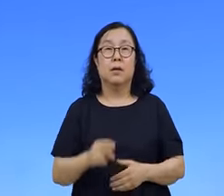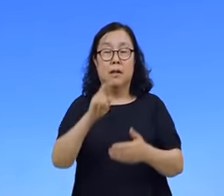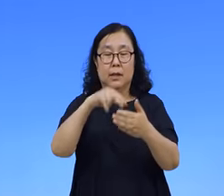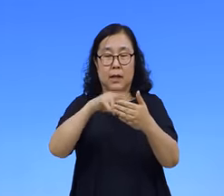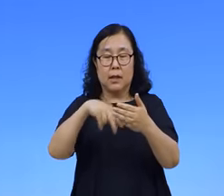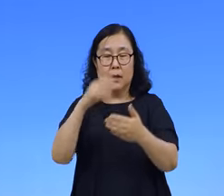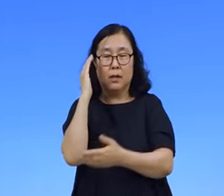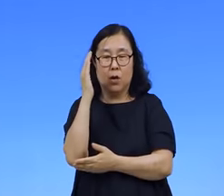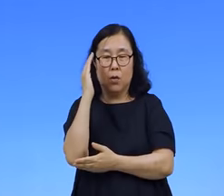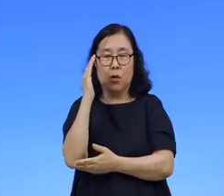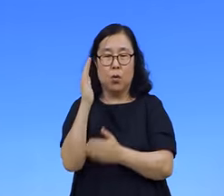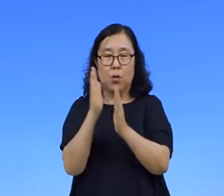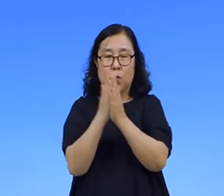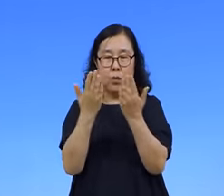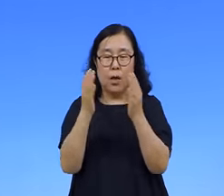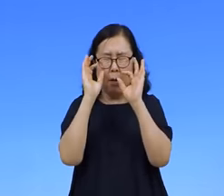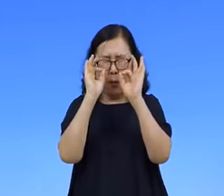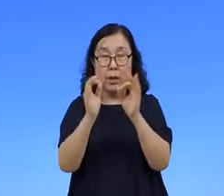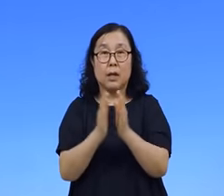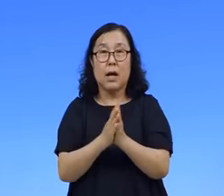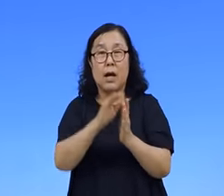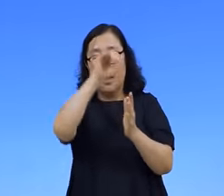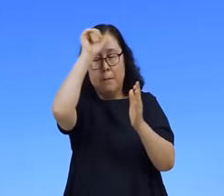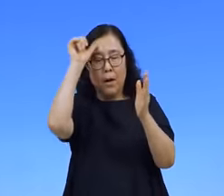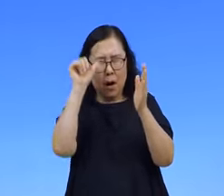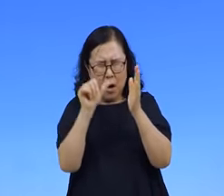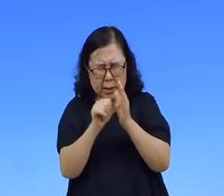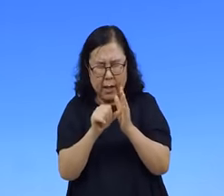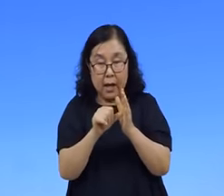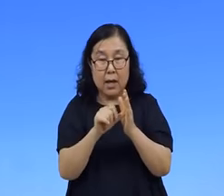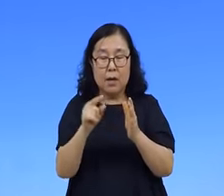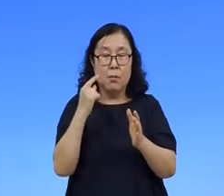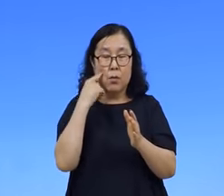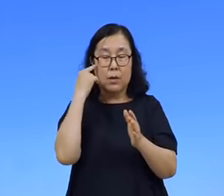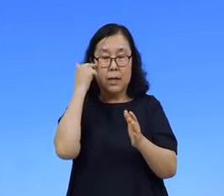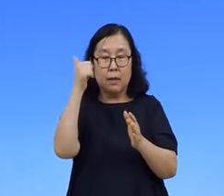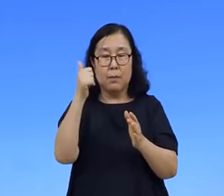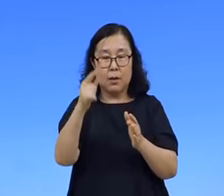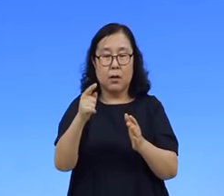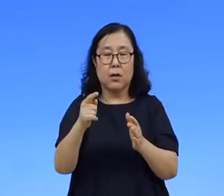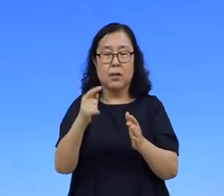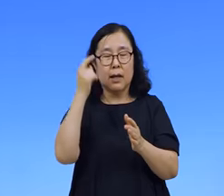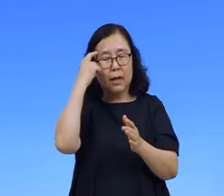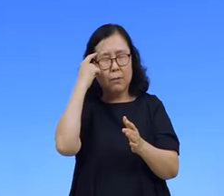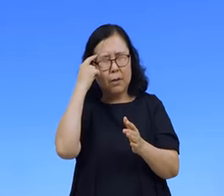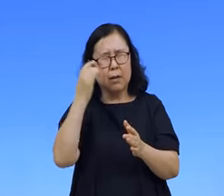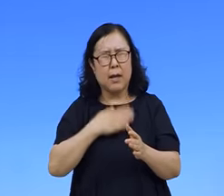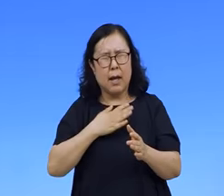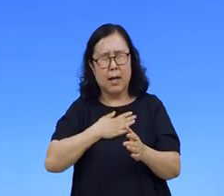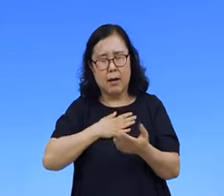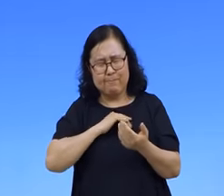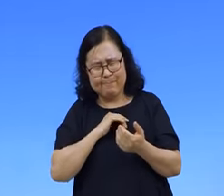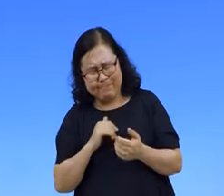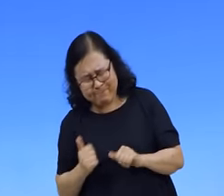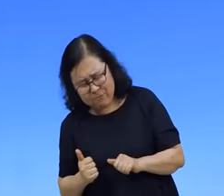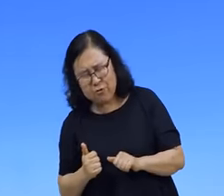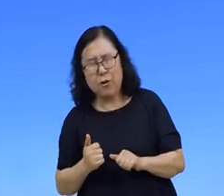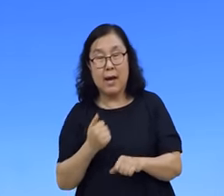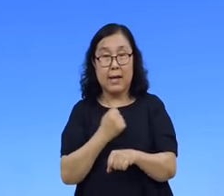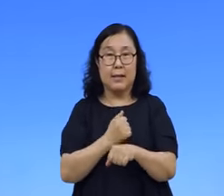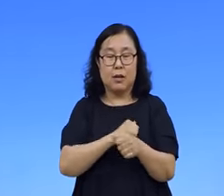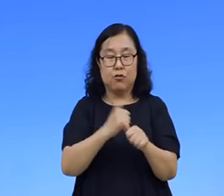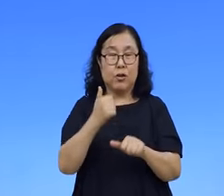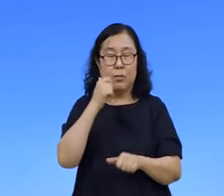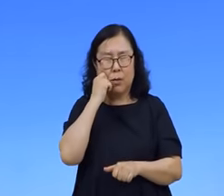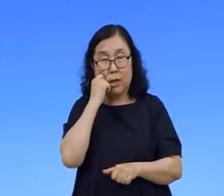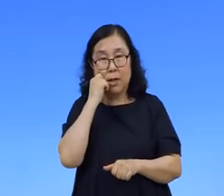그 제가 읽은 그 설교문에 보니까요, 평생 이 목사님이 그걸 기억하면서 그래, 내가 죽어야 하는데